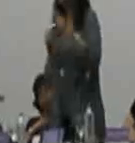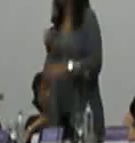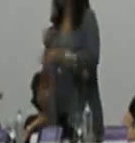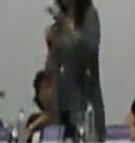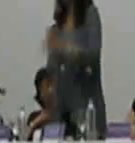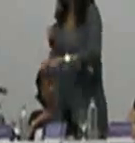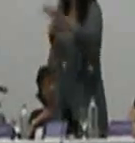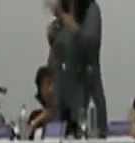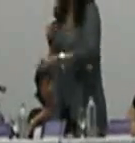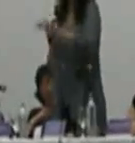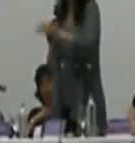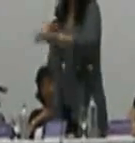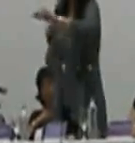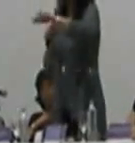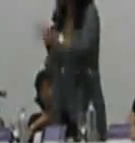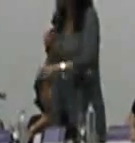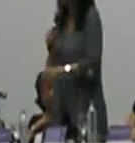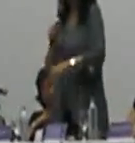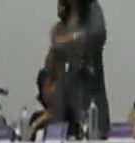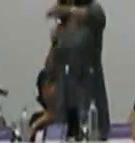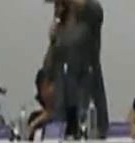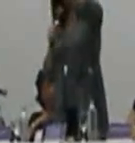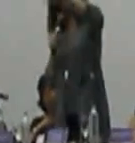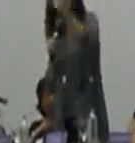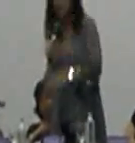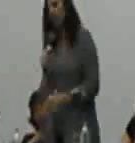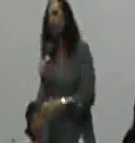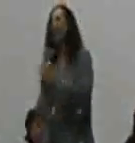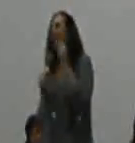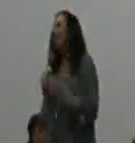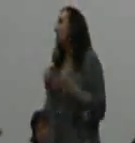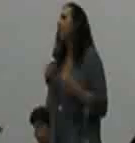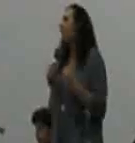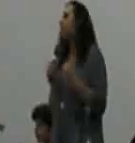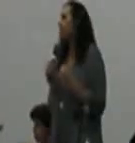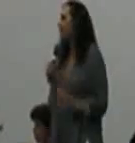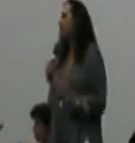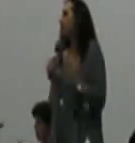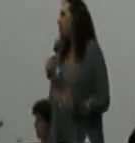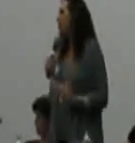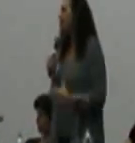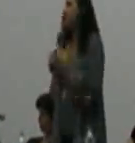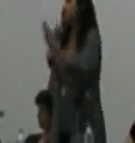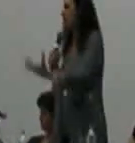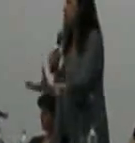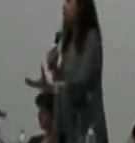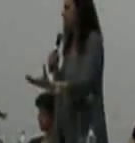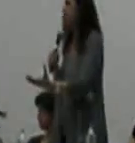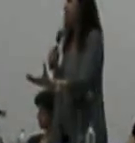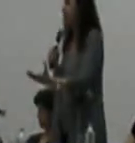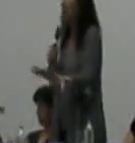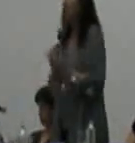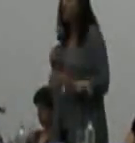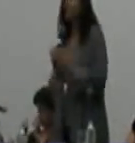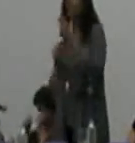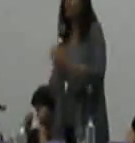que elas, de fato, possam ocupar espaços de mando, espaços de decisão. E essa é uma bandeira importante numa conferência às vésperas do ano